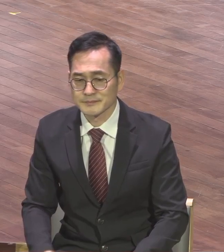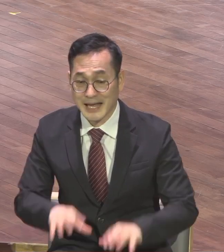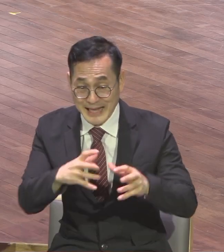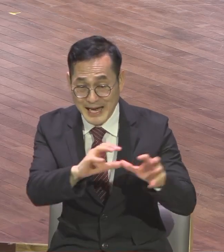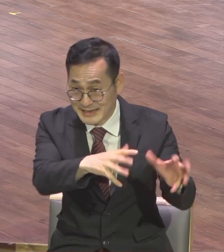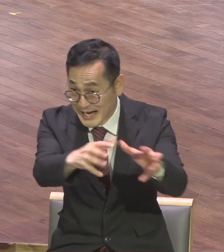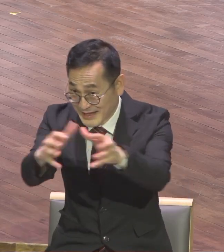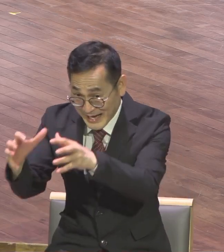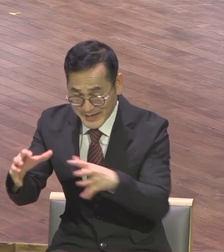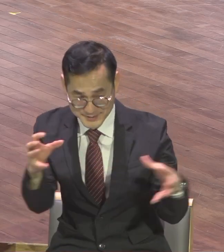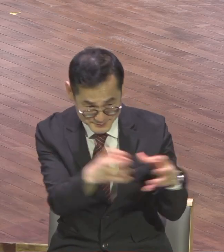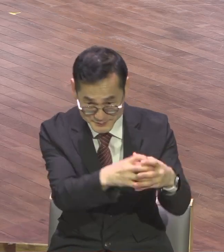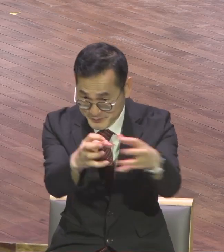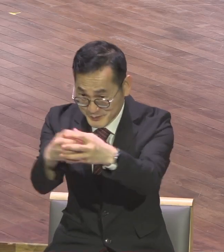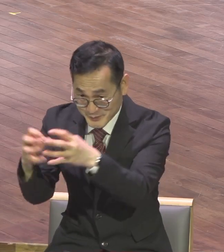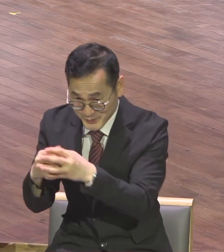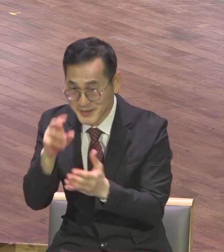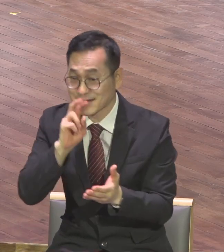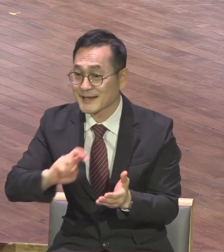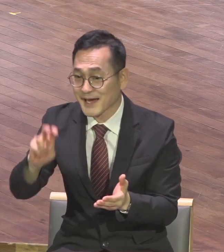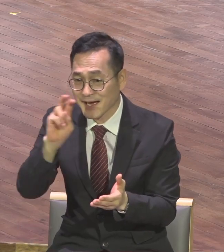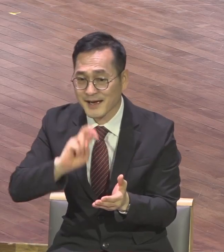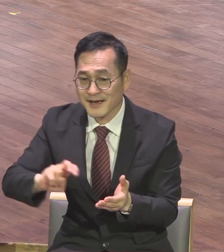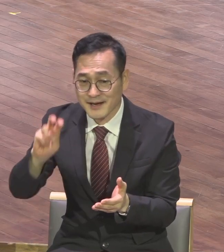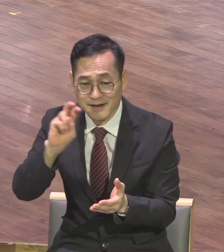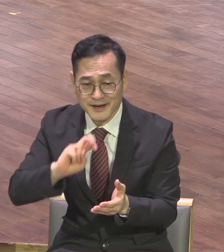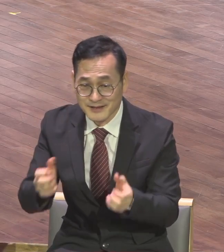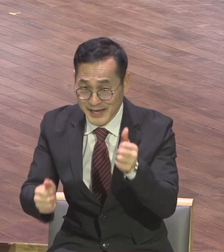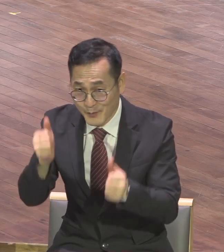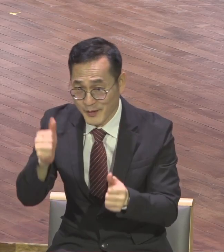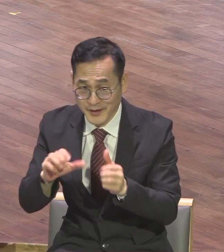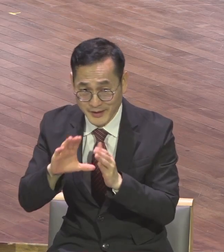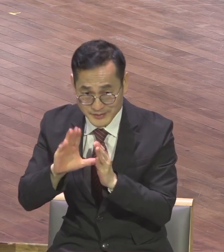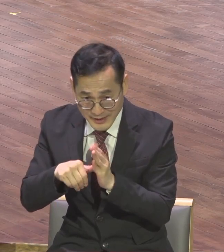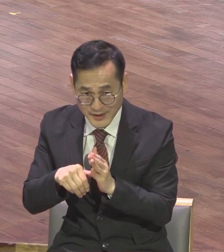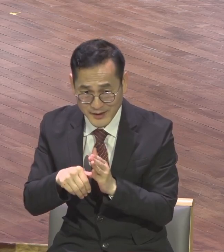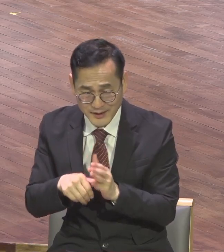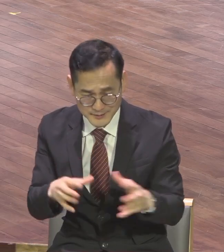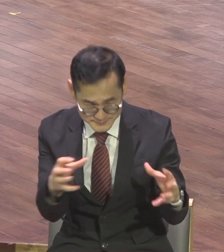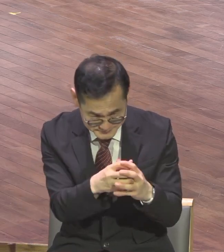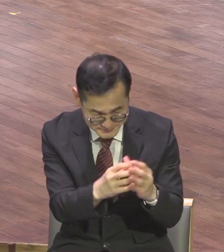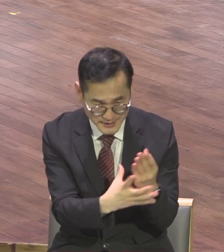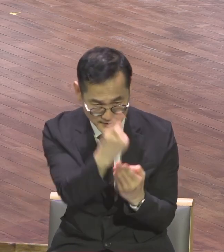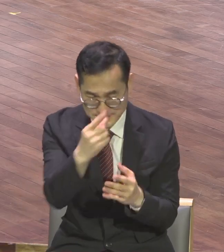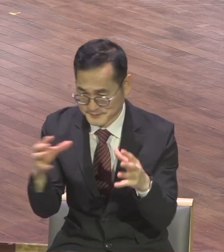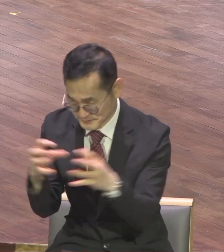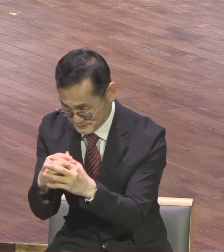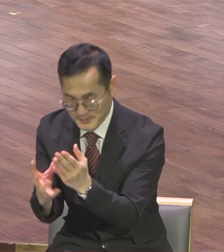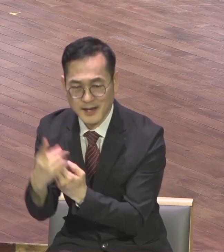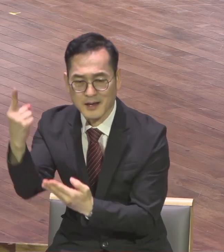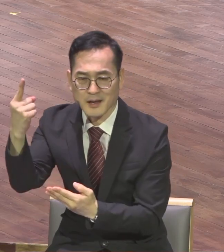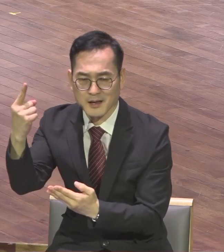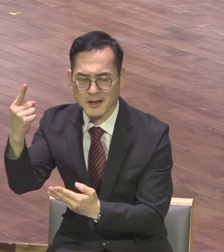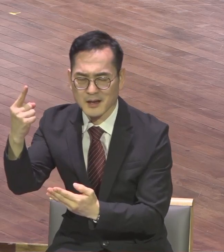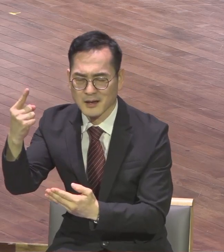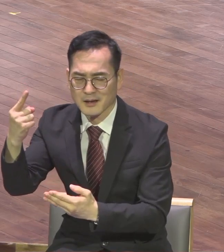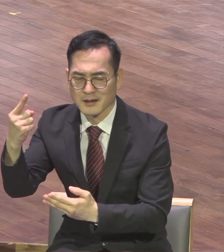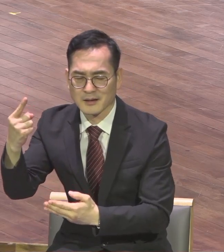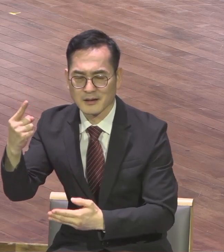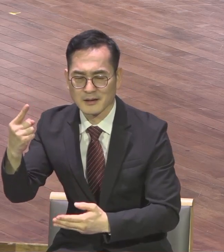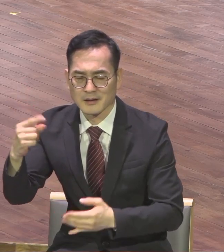앞으로 본격적인 237 선교를 펼쳐나가는데 원뉴스를 이루는 그런 시간표가 됩니다. 첫 모임